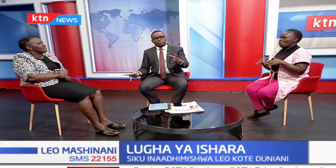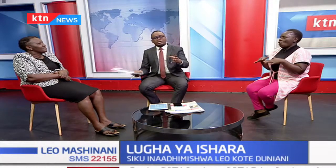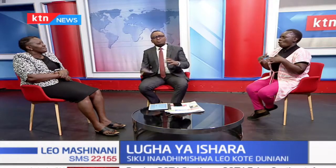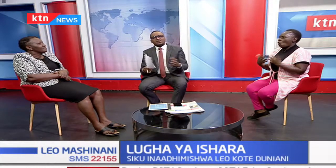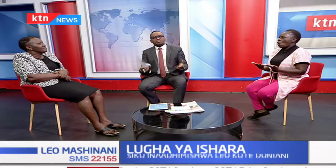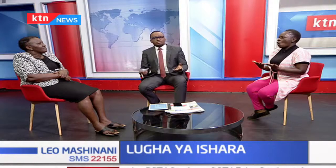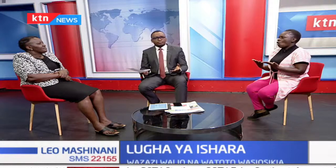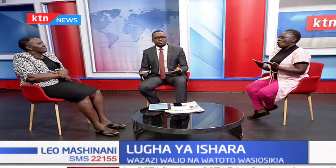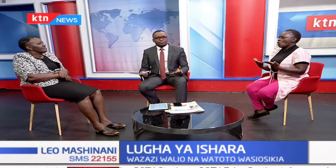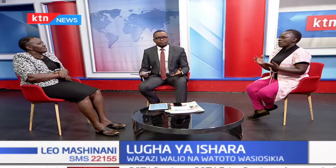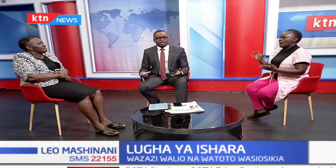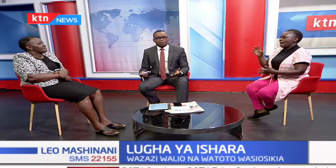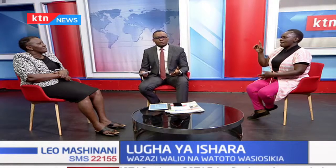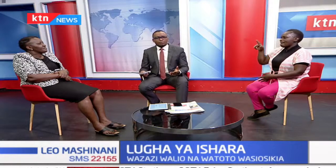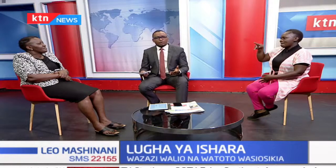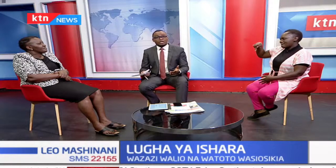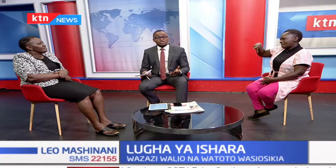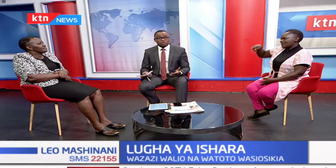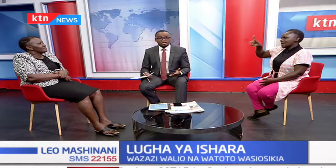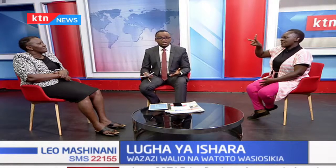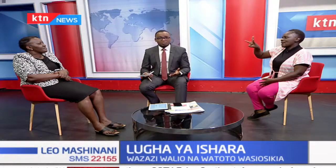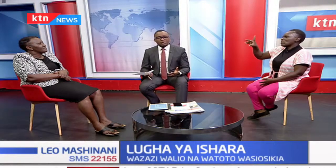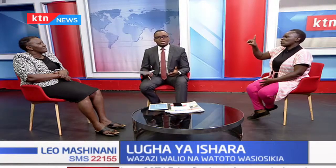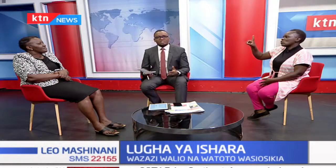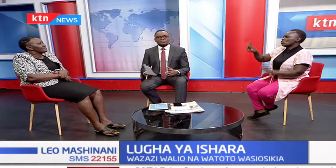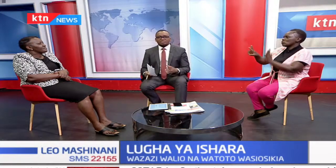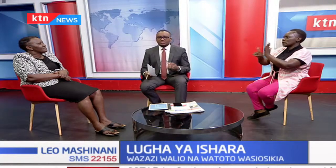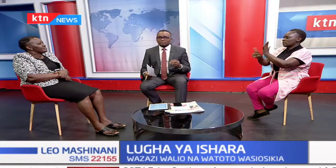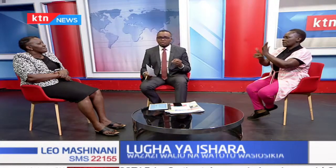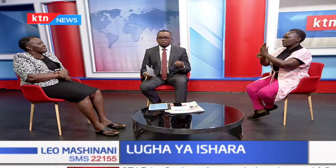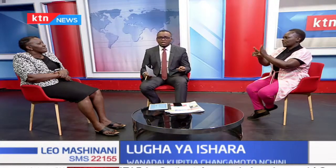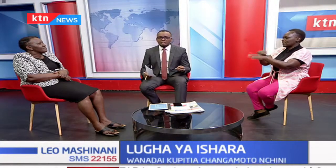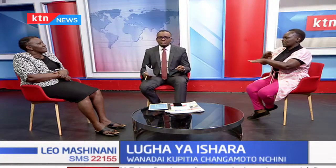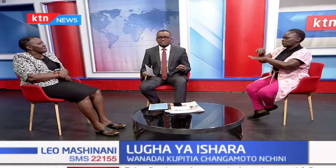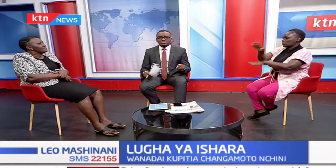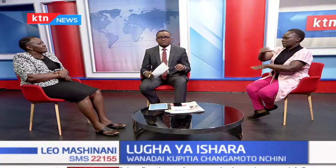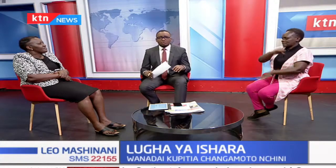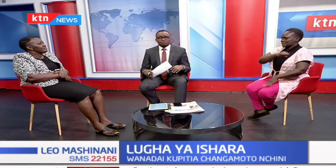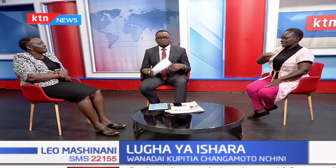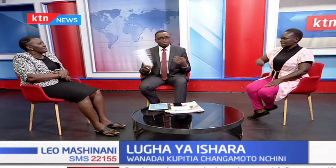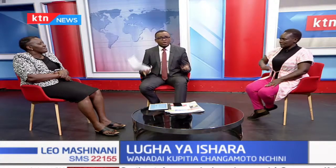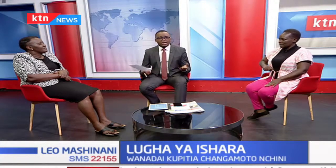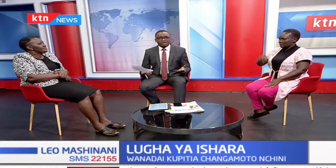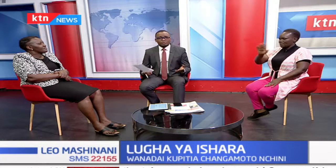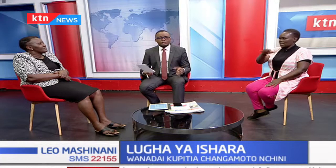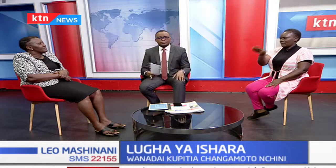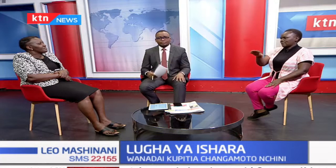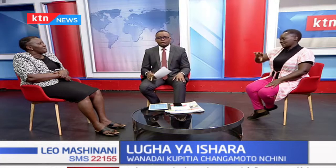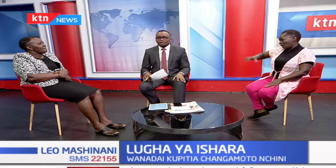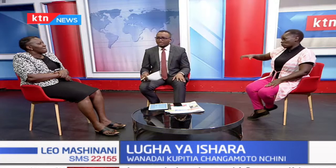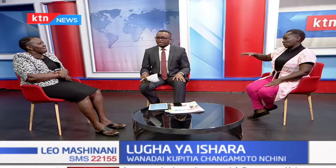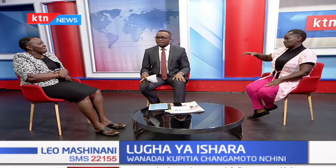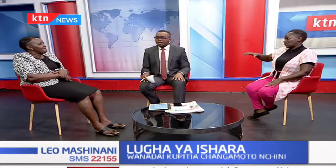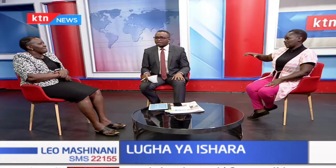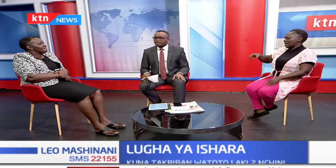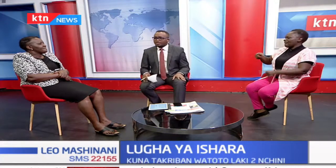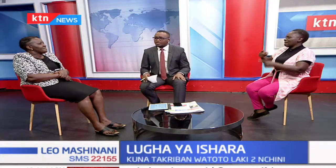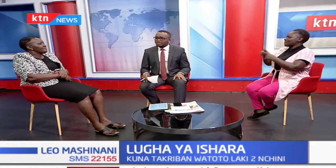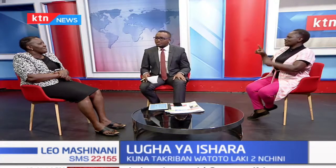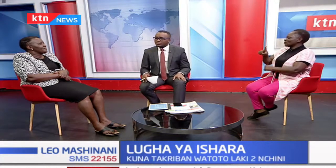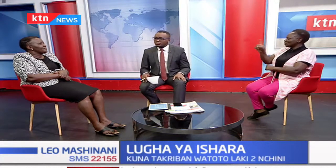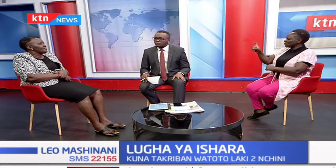na ulemavu na wanawakilishwa katika bunge la taifa, kuna bunge la senate, kuna mabunge ya county. Lakini